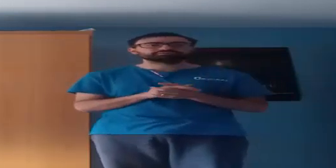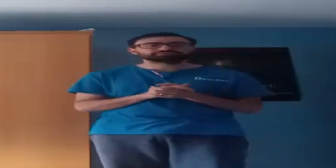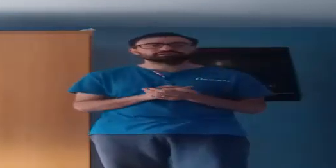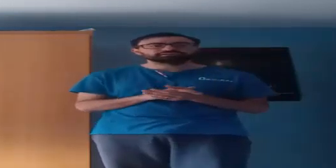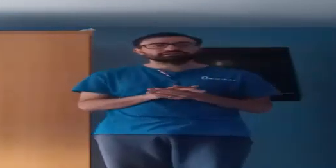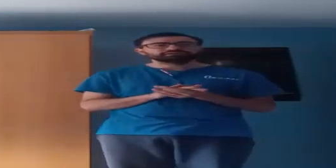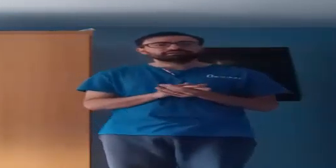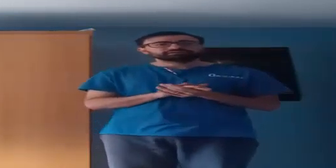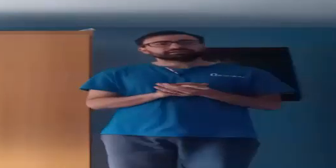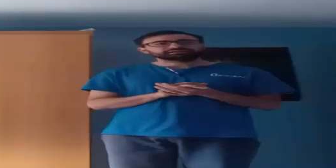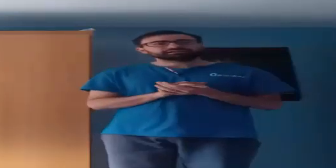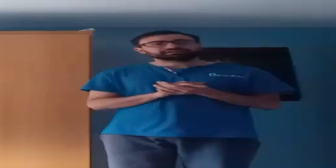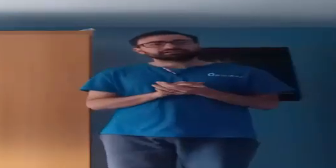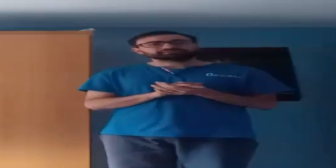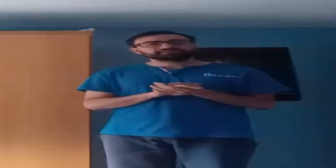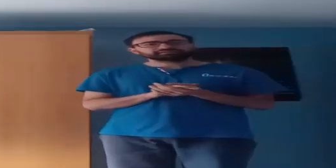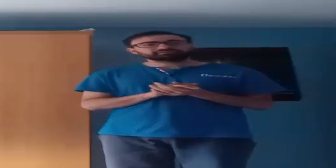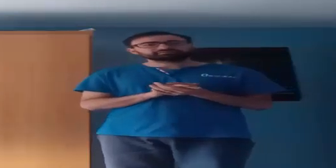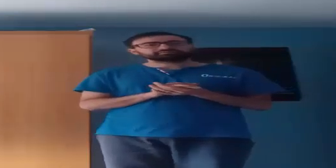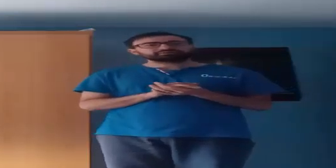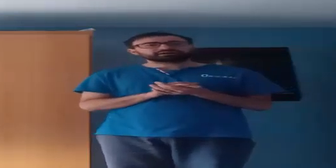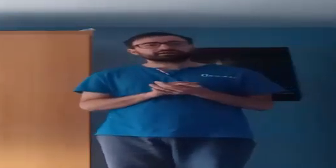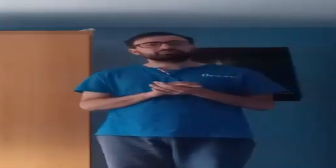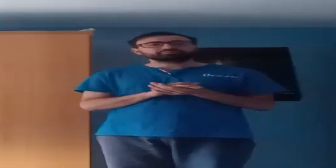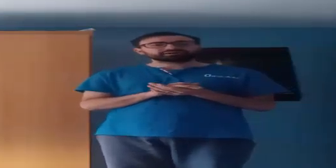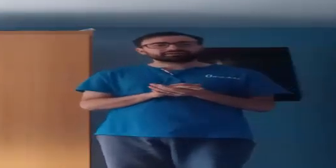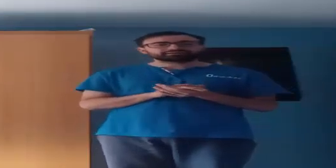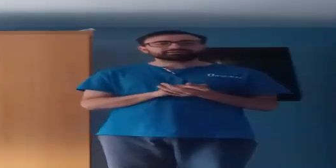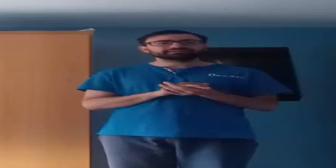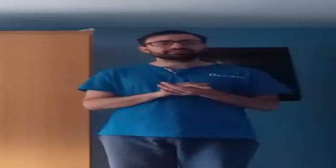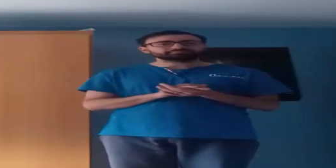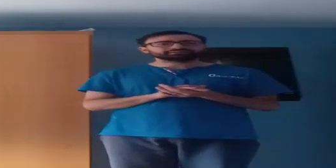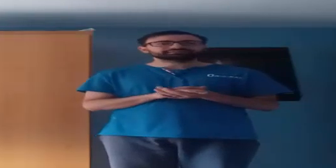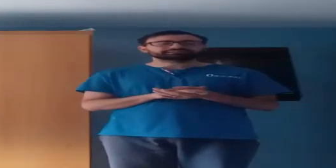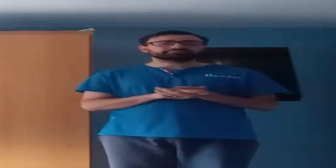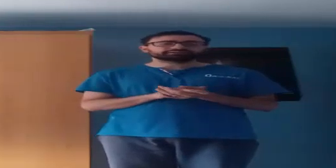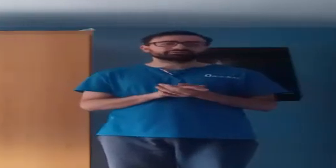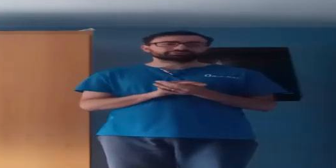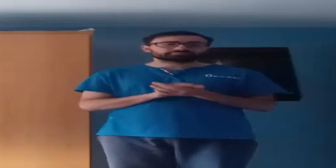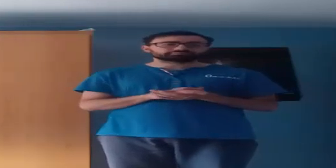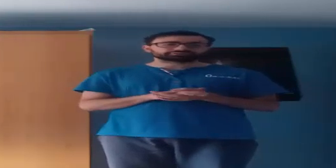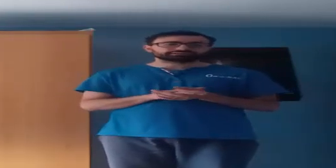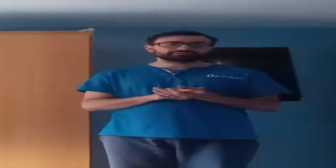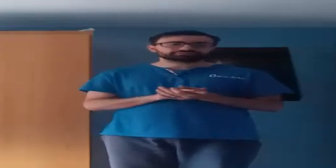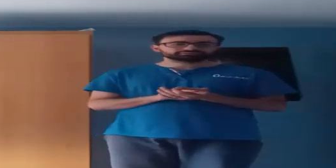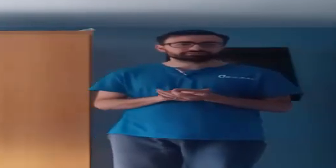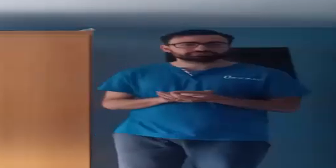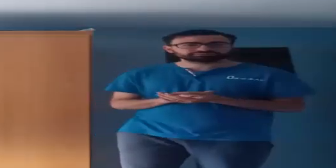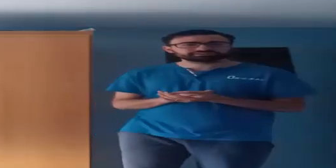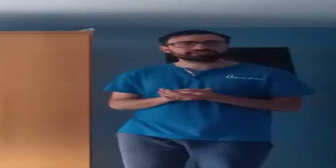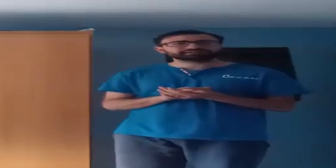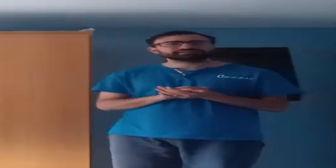Asfódelos, que era la gente que hizo algún mal. Y también estaba en los campos Elíseos, donde la